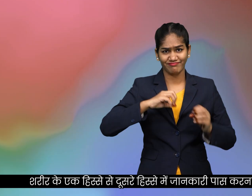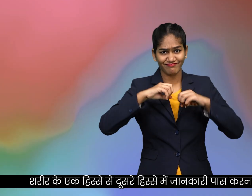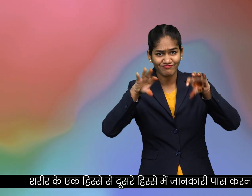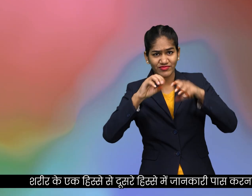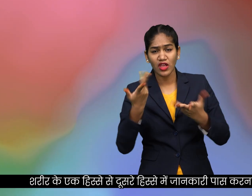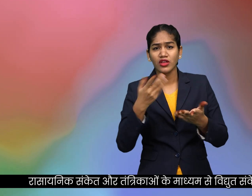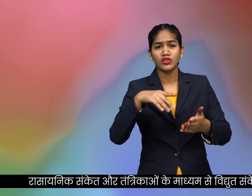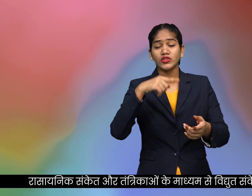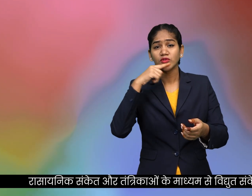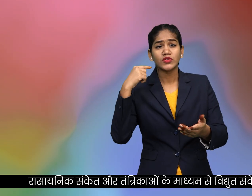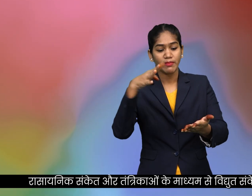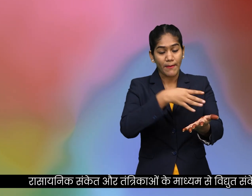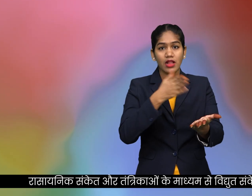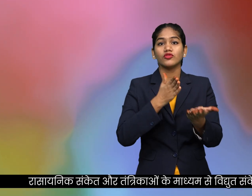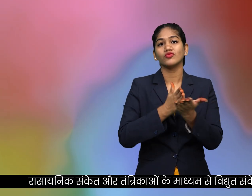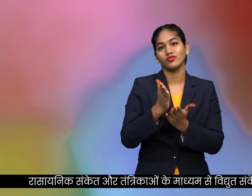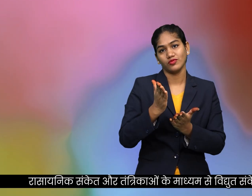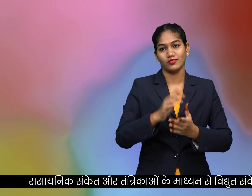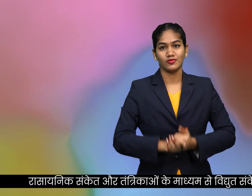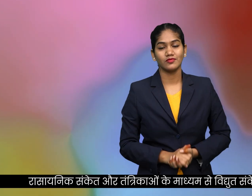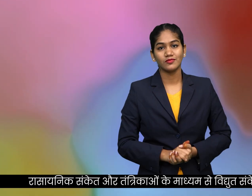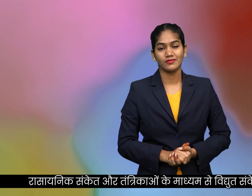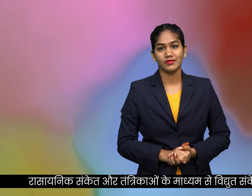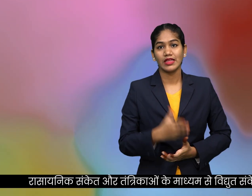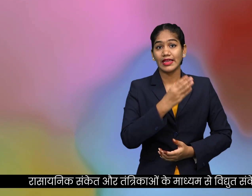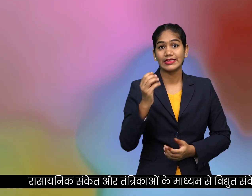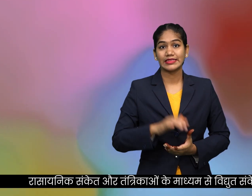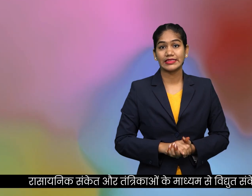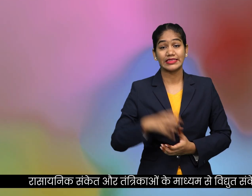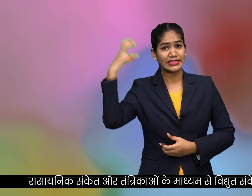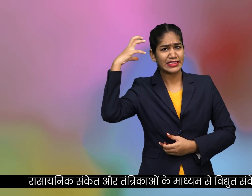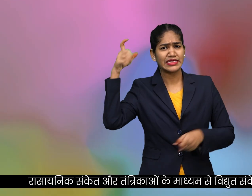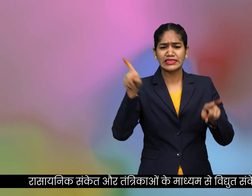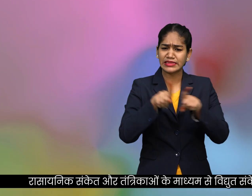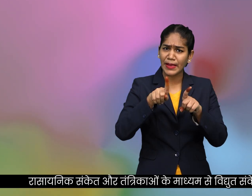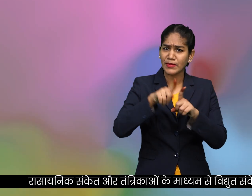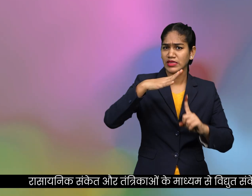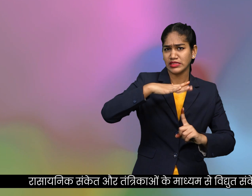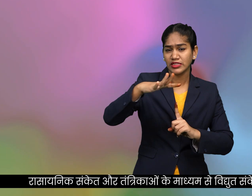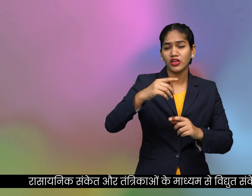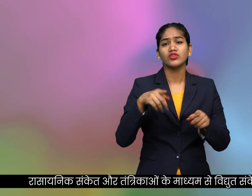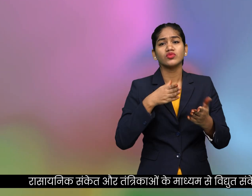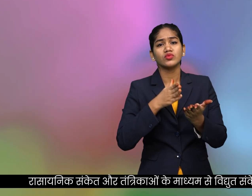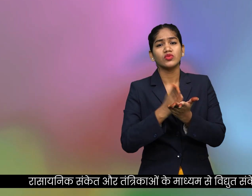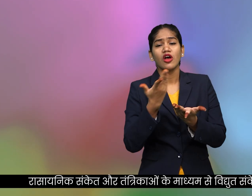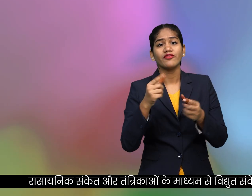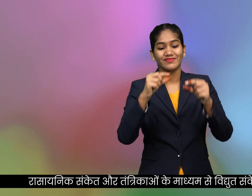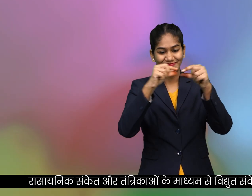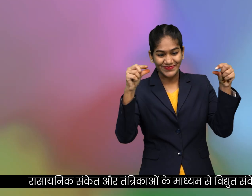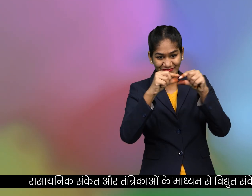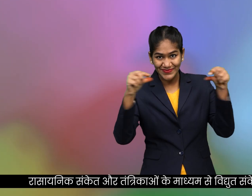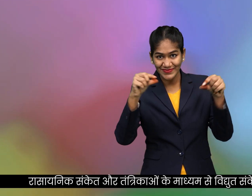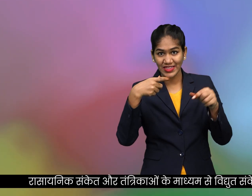माध्यम से रासायनिक संकेत और तंत्रिकाओं के माध्यम से विद्युत